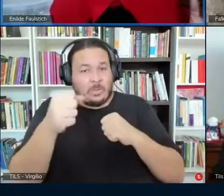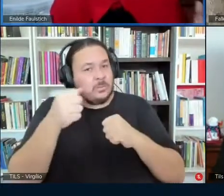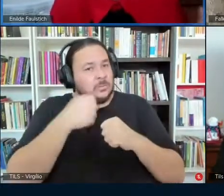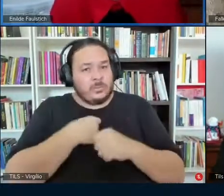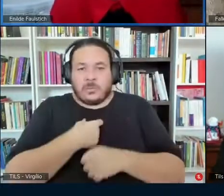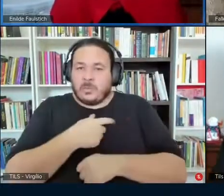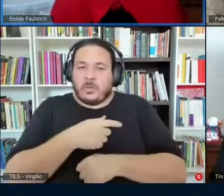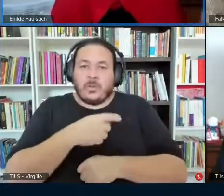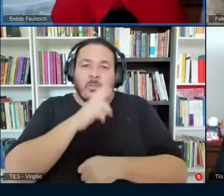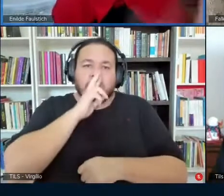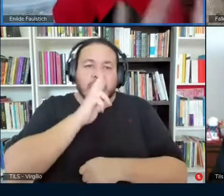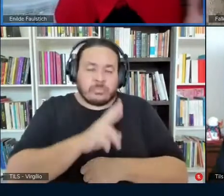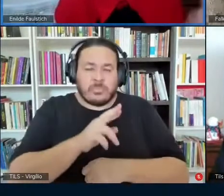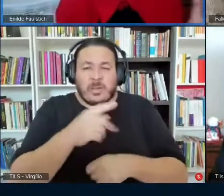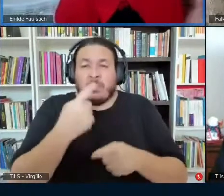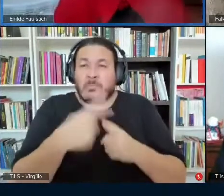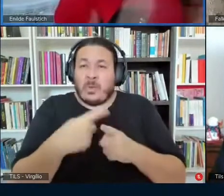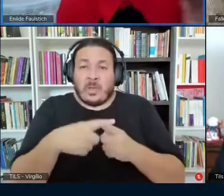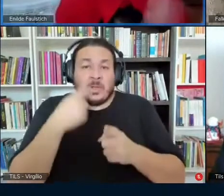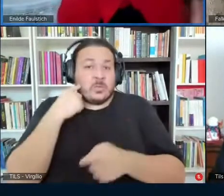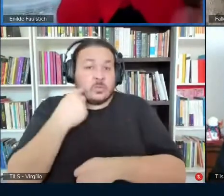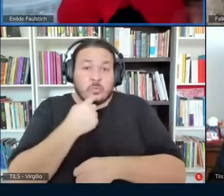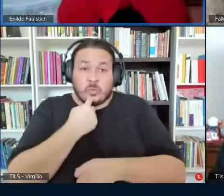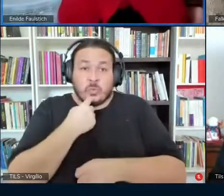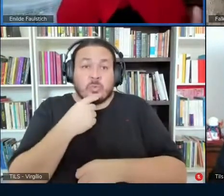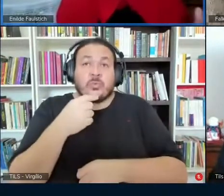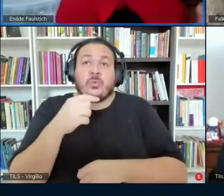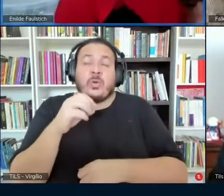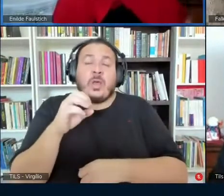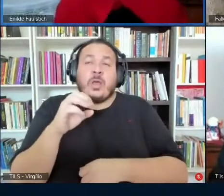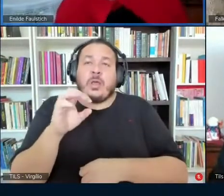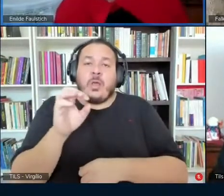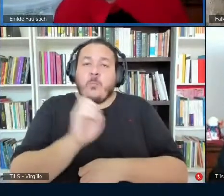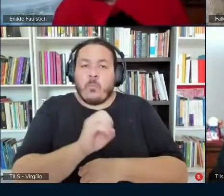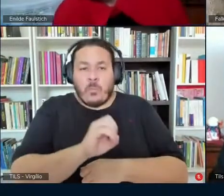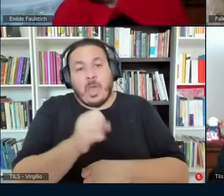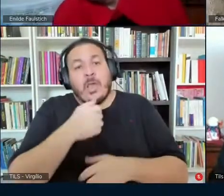tenho nenhum surdo na sala de aula, então estou trabalhando com epistemologia profunda com eles.